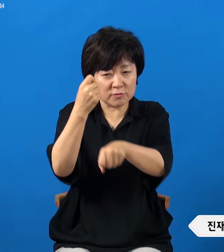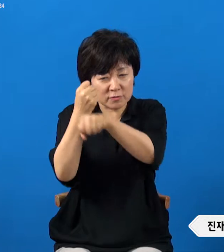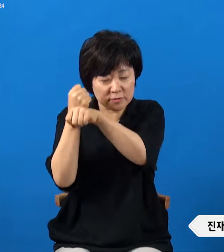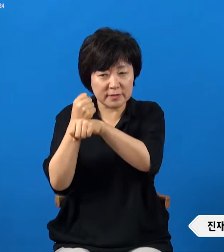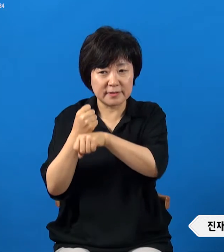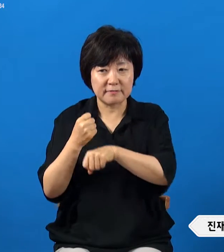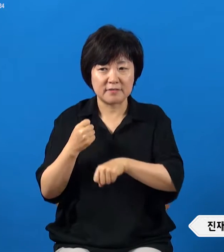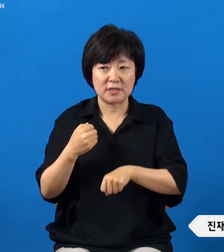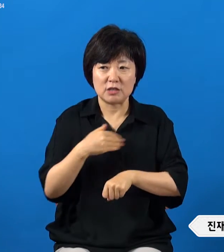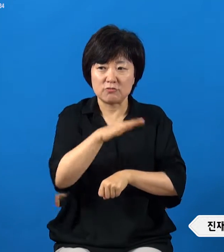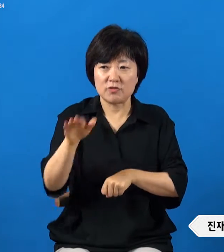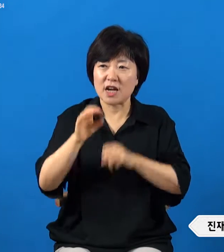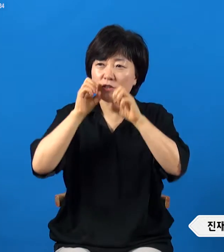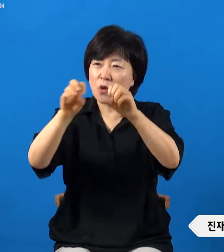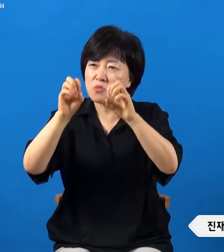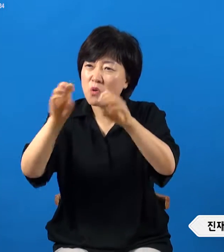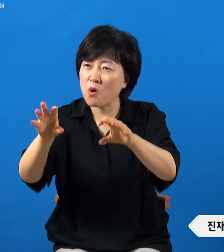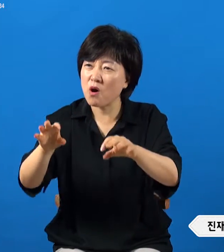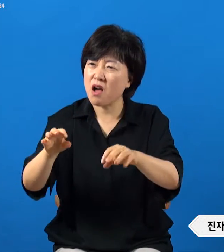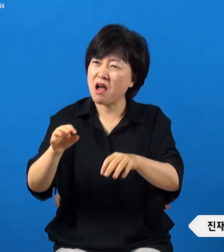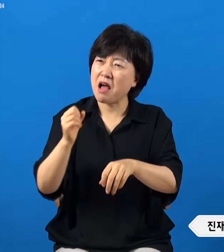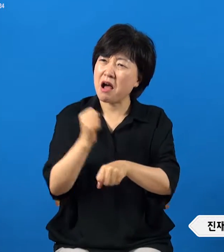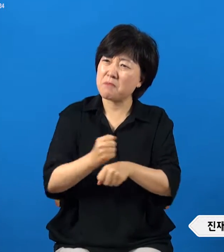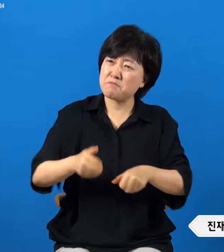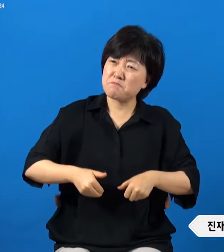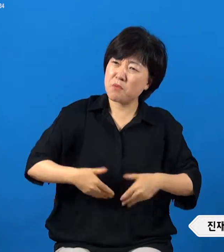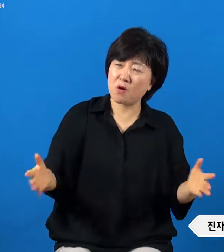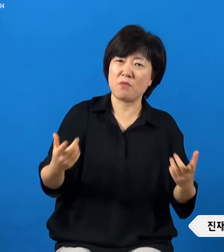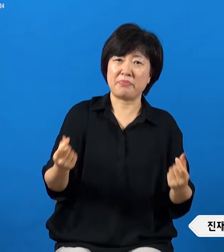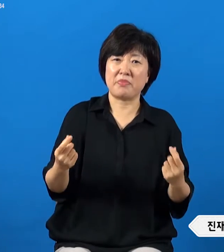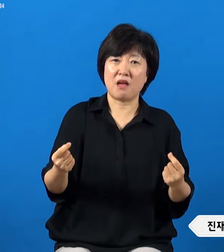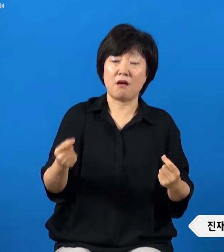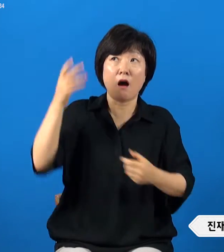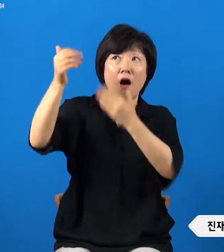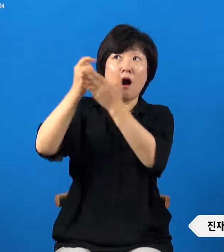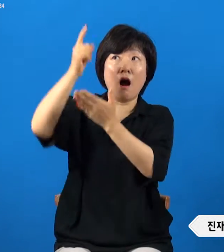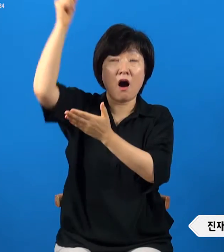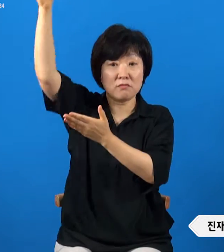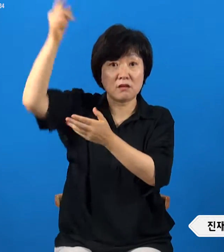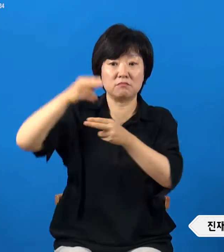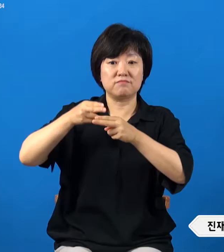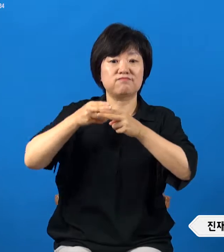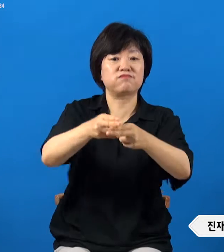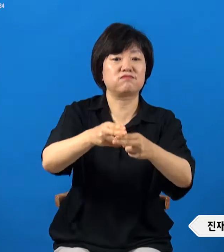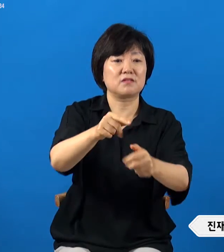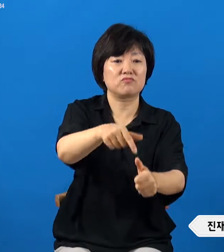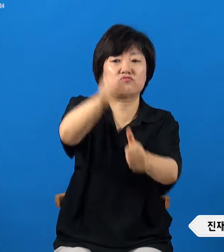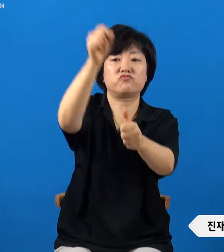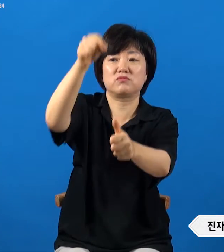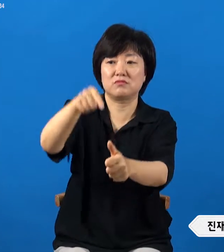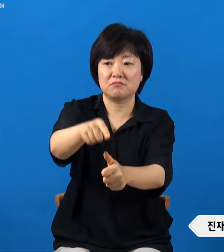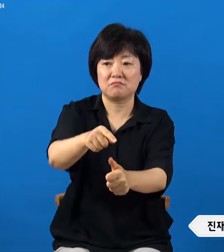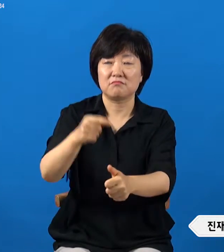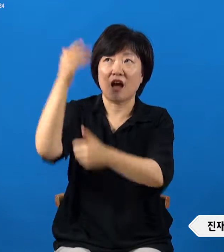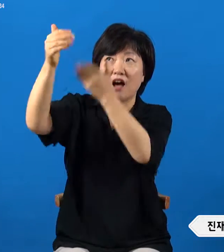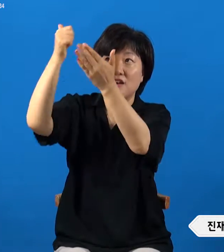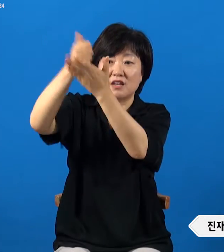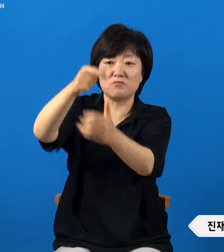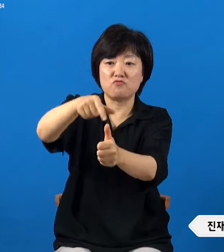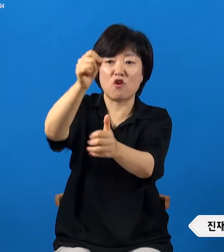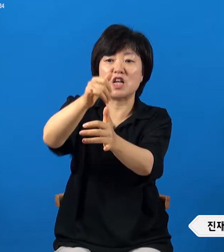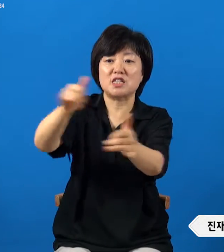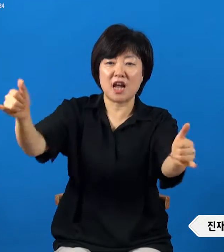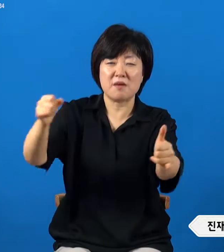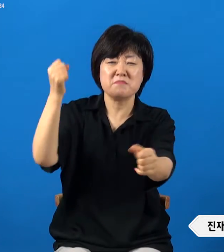왜 우리가 전도해야 되는지 모르겠다고 이야기합니다. 하나님의 절대적인 주권 가운데 구할 사람을 하나님이 알아서